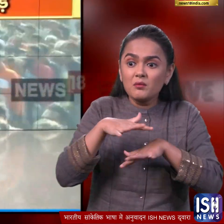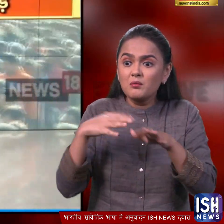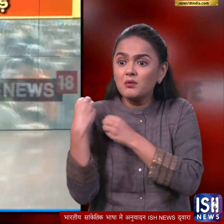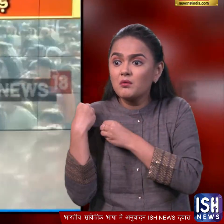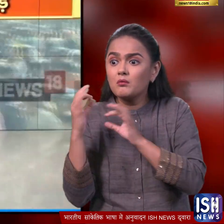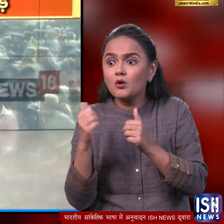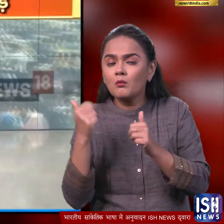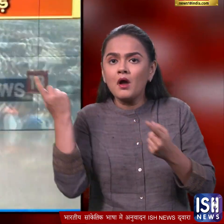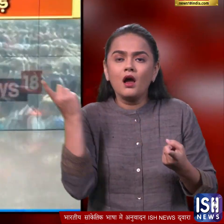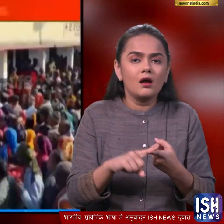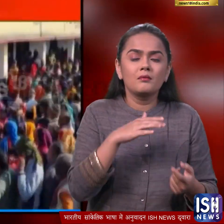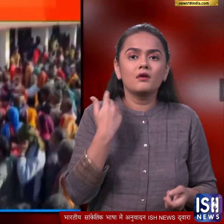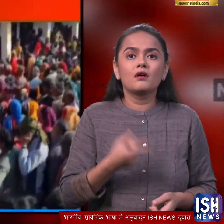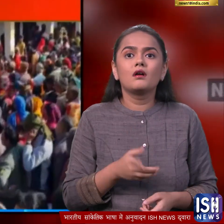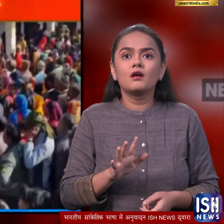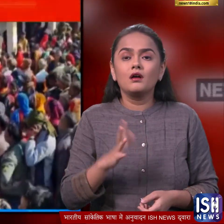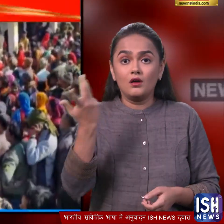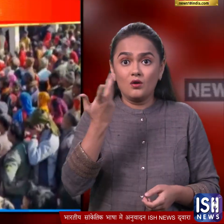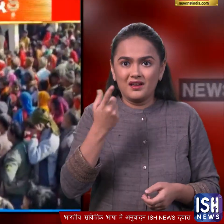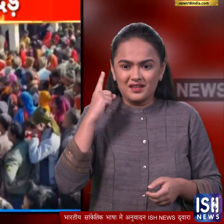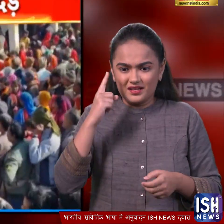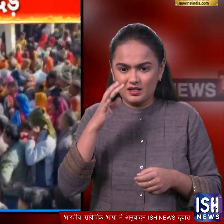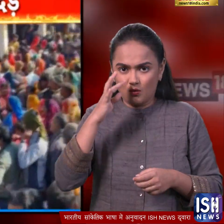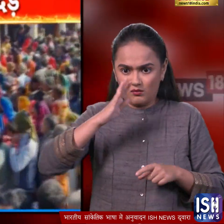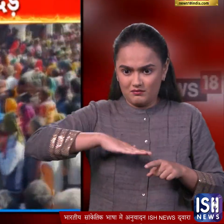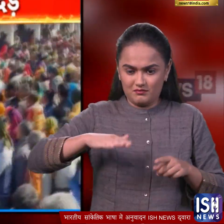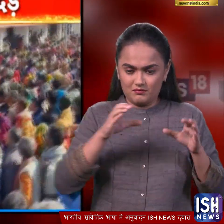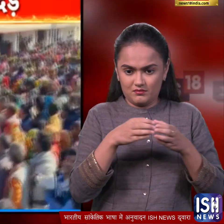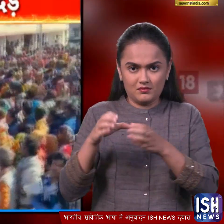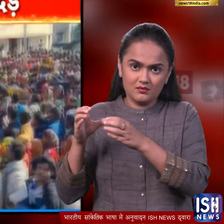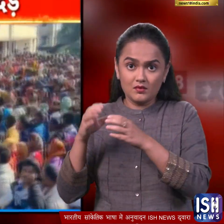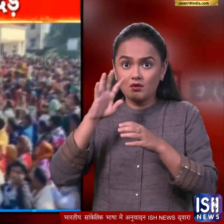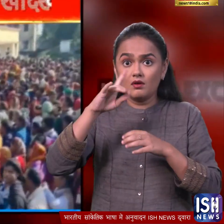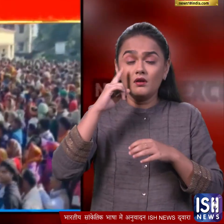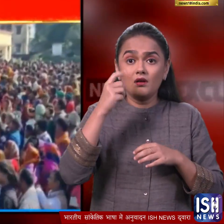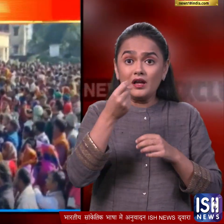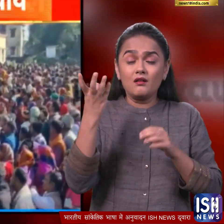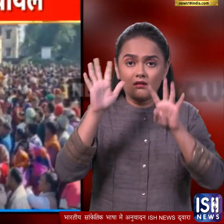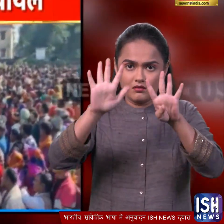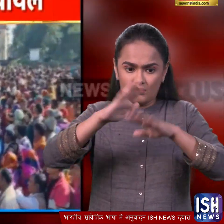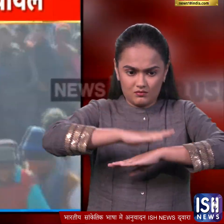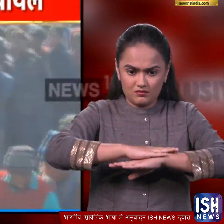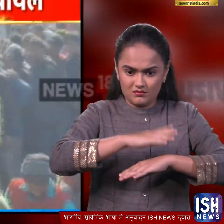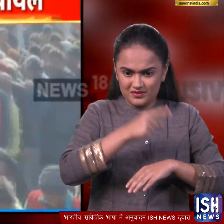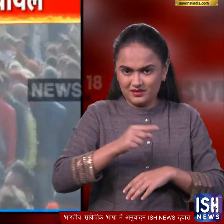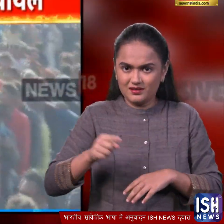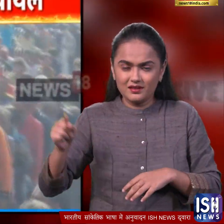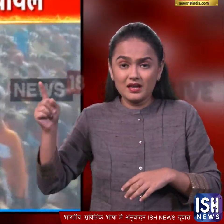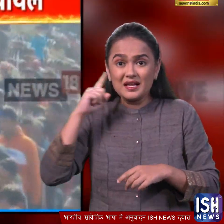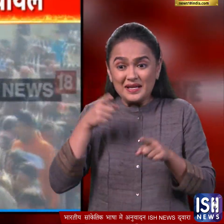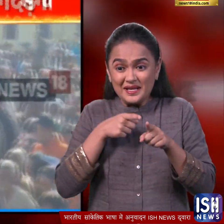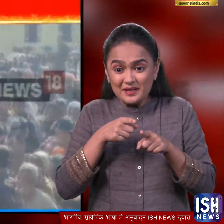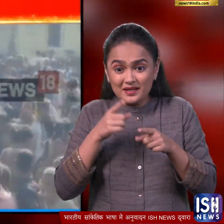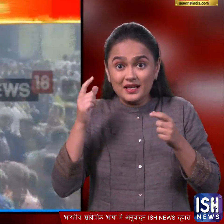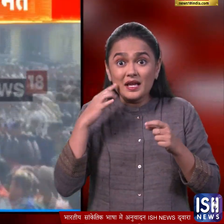की वजह से हादसा हुआ, क्योंकि 9 पंचायतों के लिए बनाए गए 9 काउंटरों के खुलने से पहले ही खाद वितरण केंद्र के